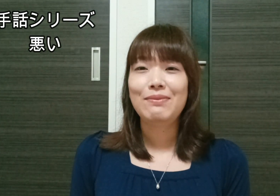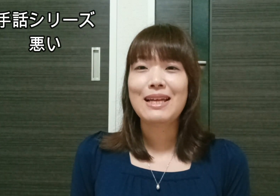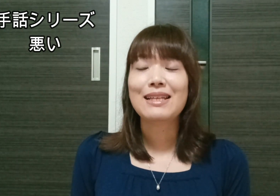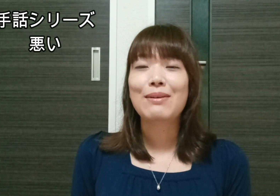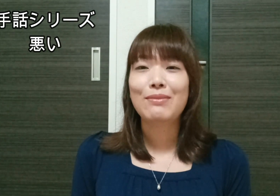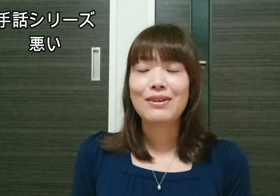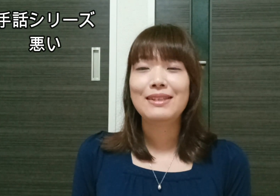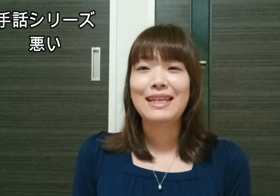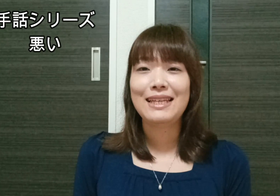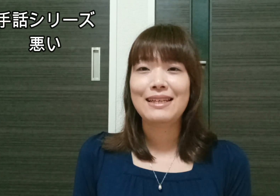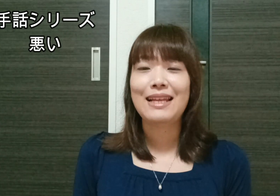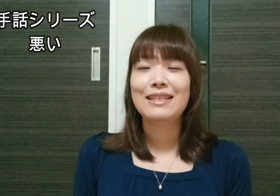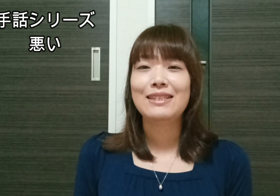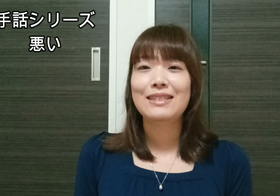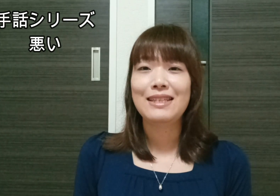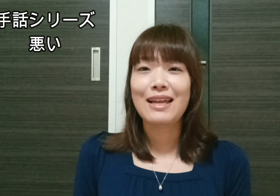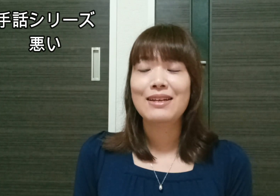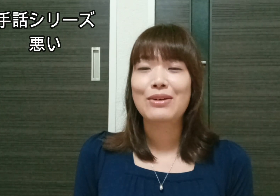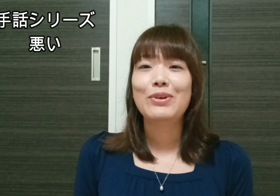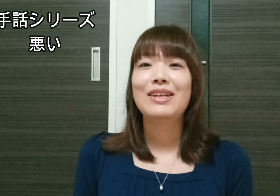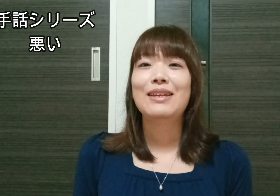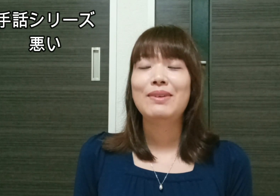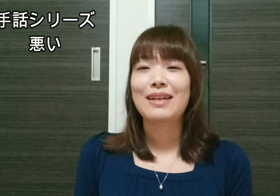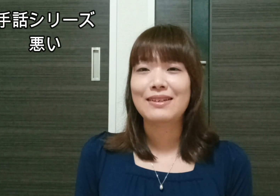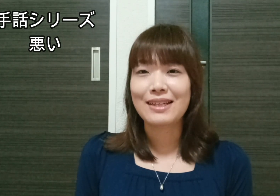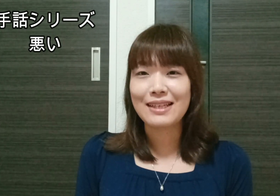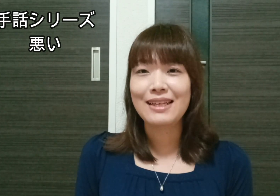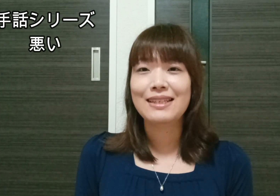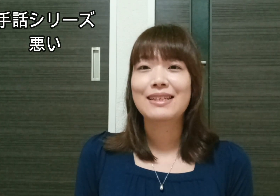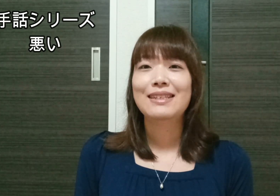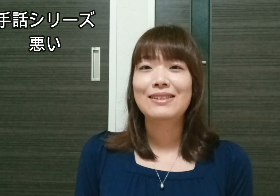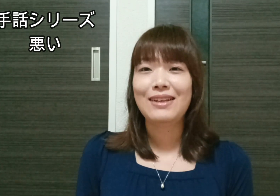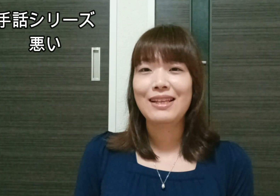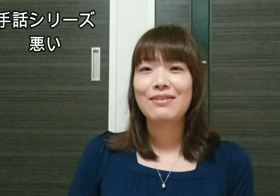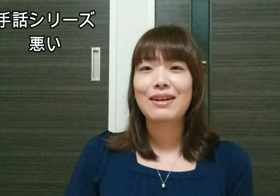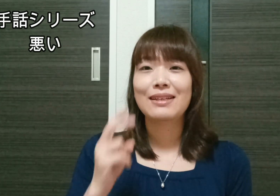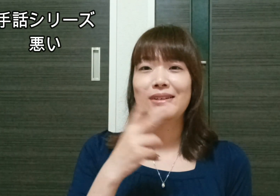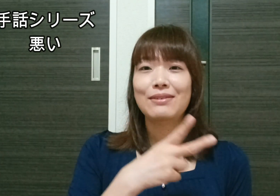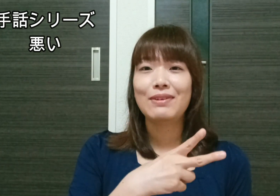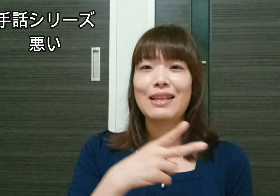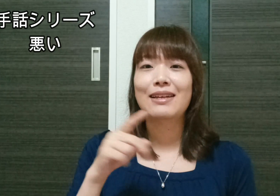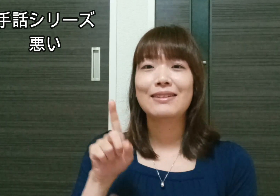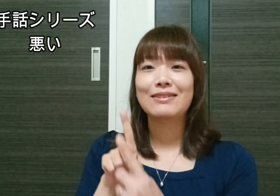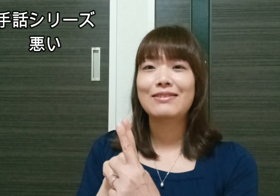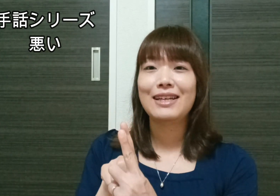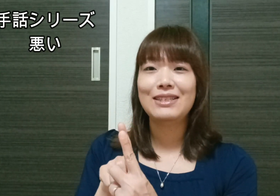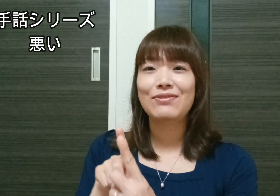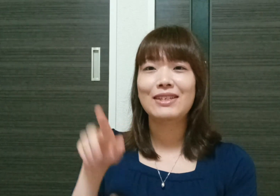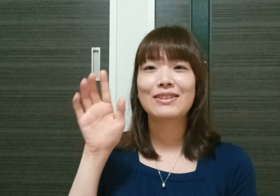皆さんもぜひ練習して覚えてみてくださいそれではまたお会いしましょう